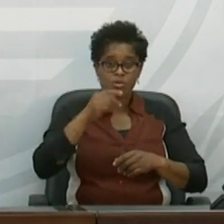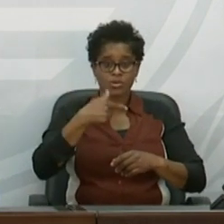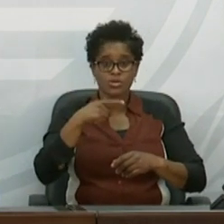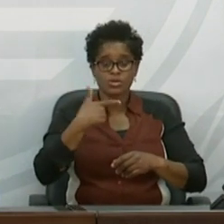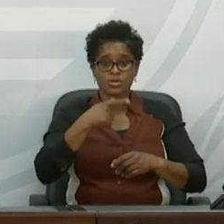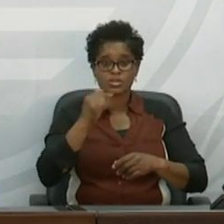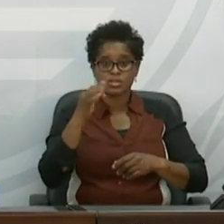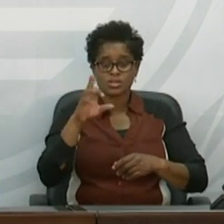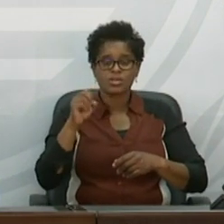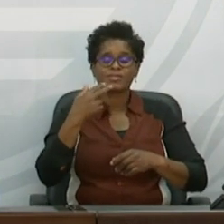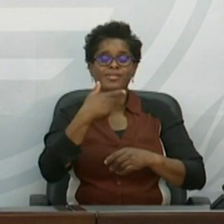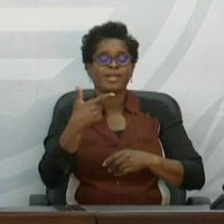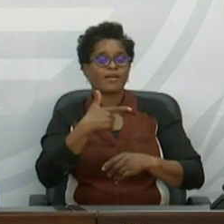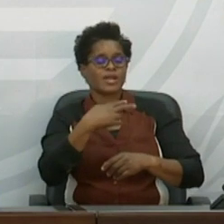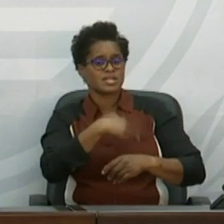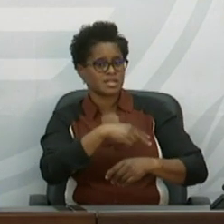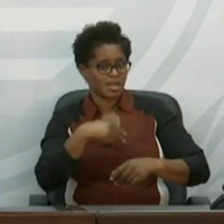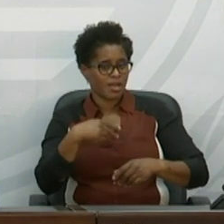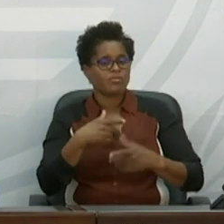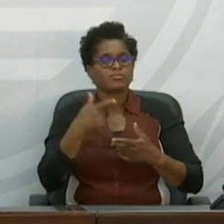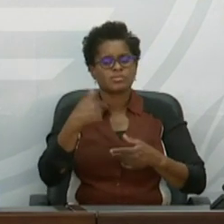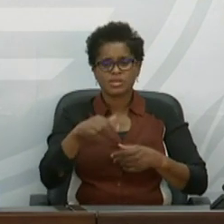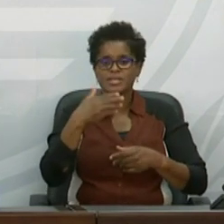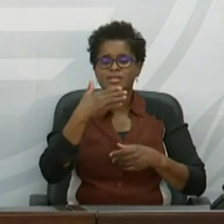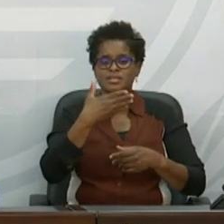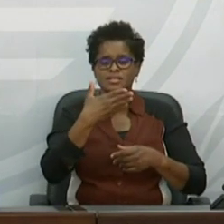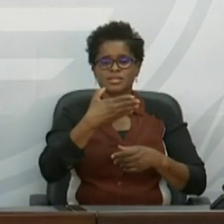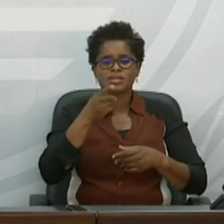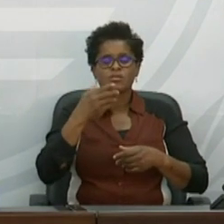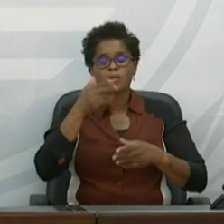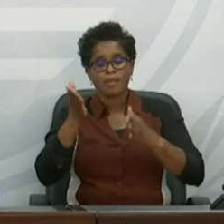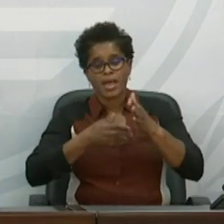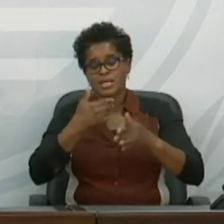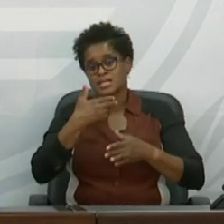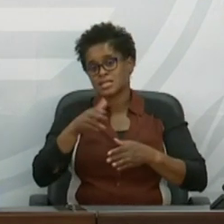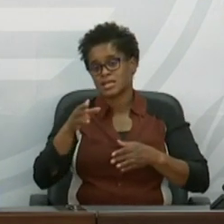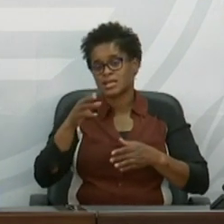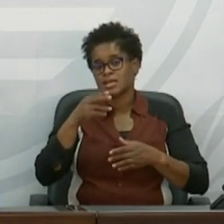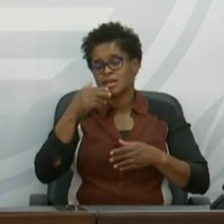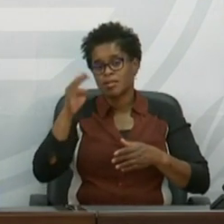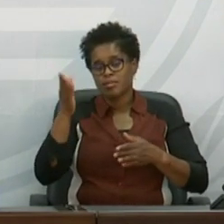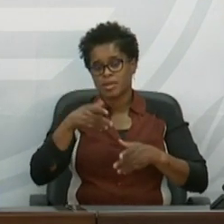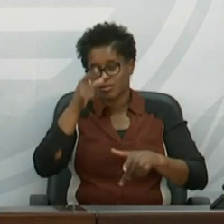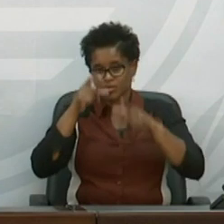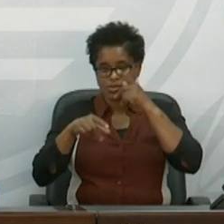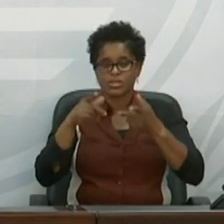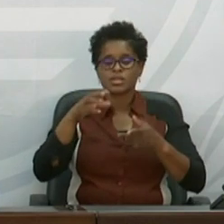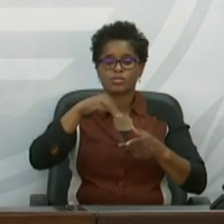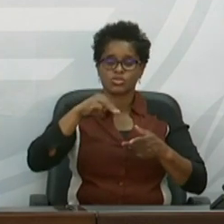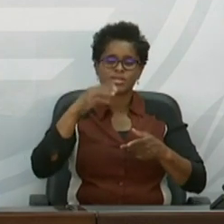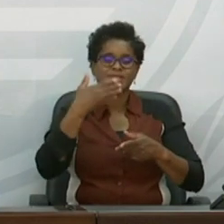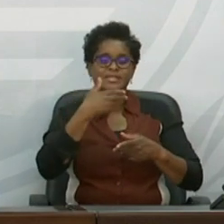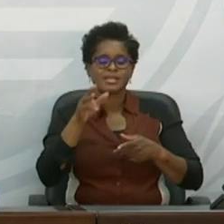Tarrafal de Santiago tem 139 por 100 mil habitantes e Mosteiros tem 108 por 100 mil